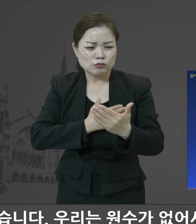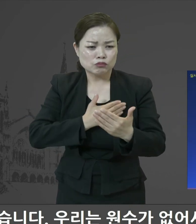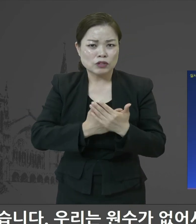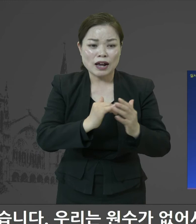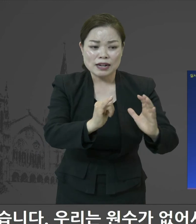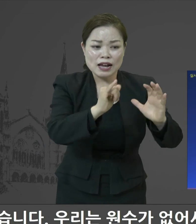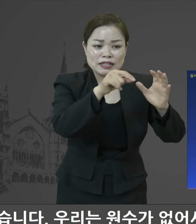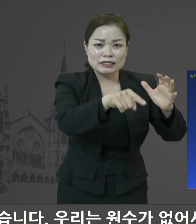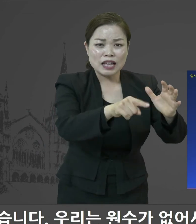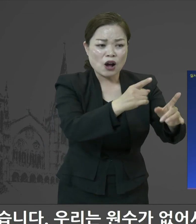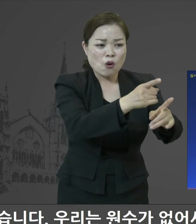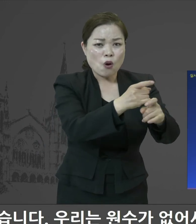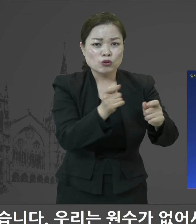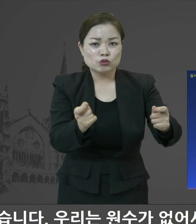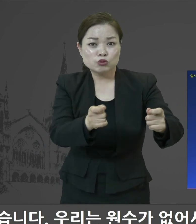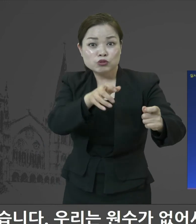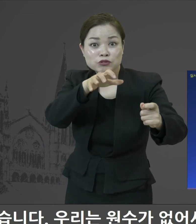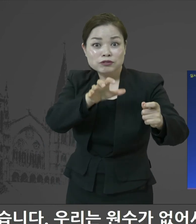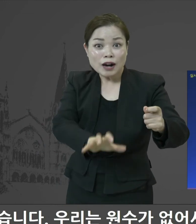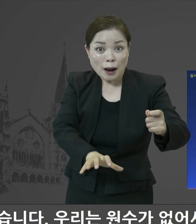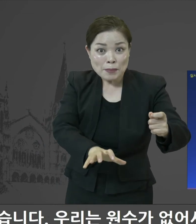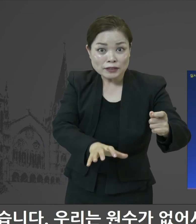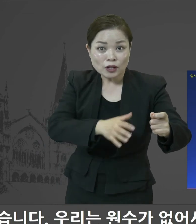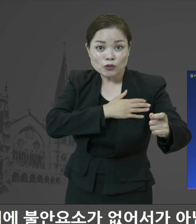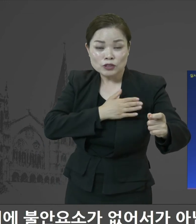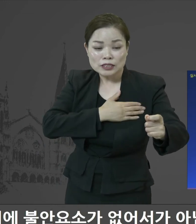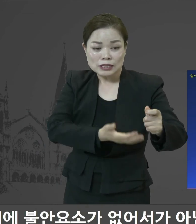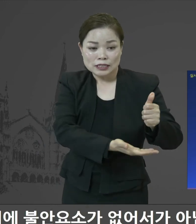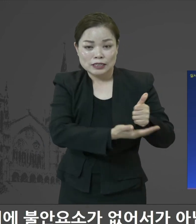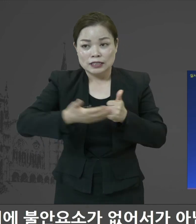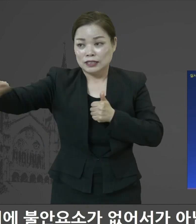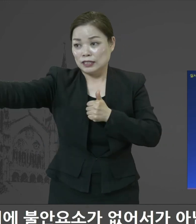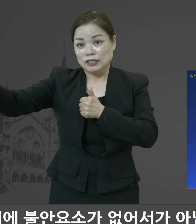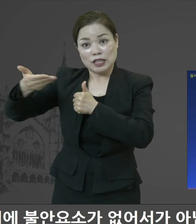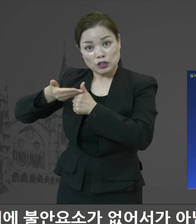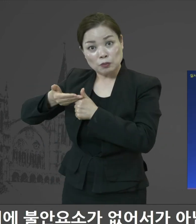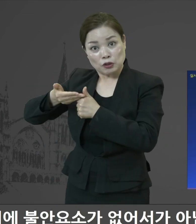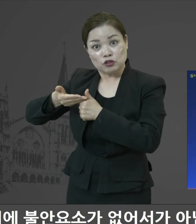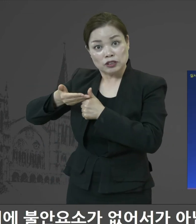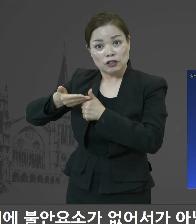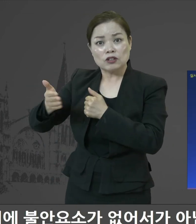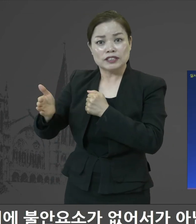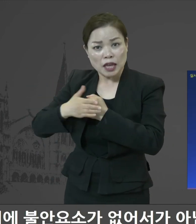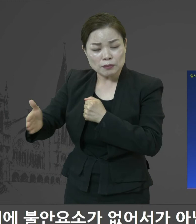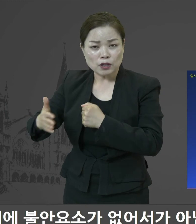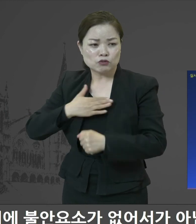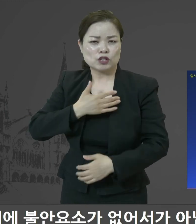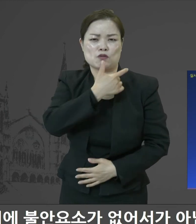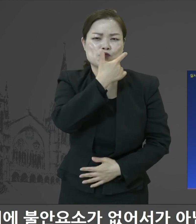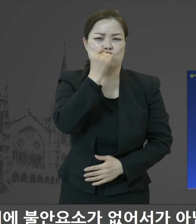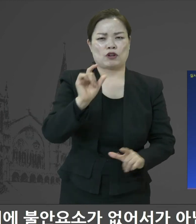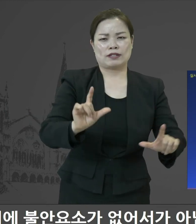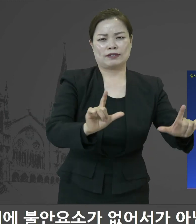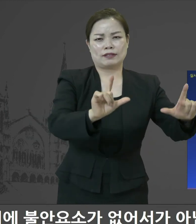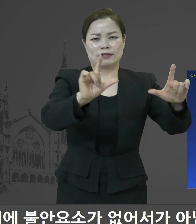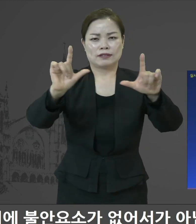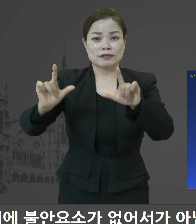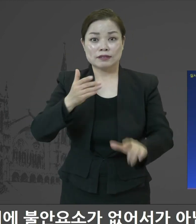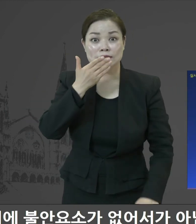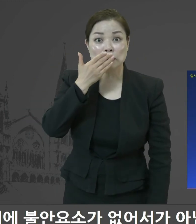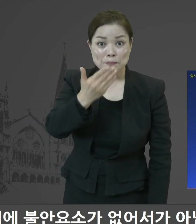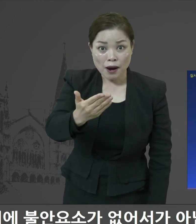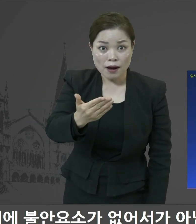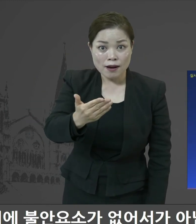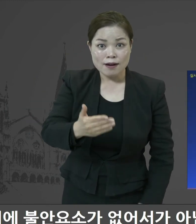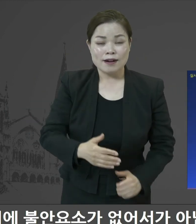세상이지만 원수 앞에서도 극진히 우리를 대접하시는 하나님 때문에 우리가 부족함이 없는 삶을 살 수 있는 줄로